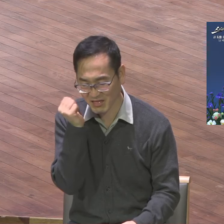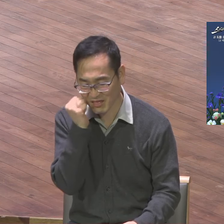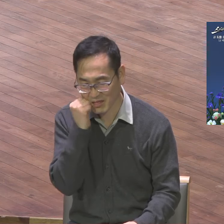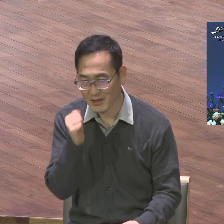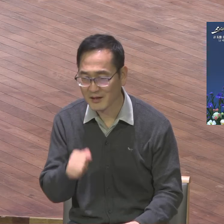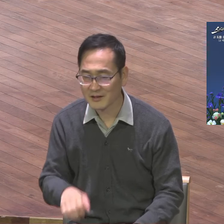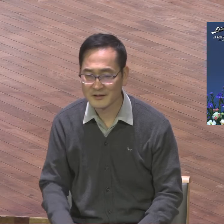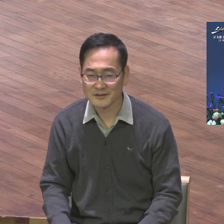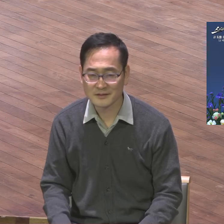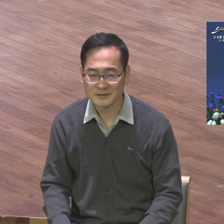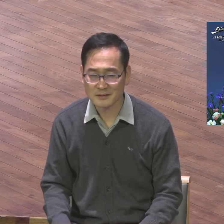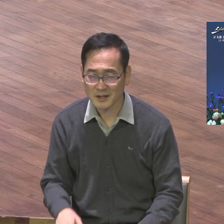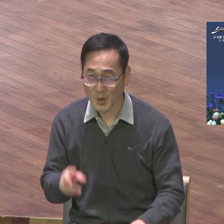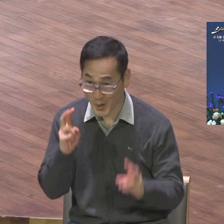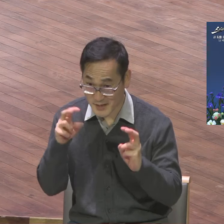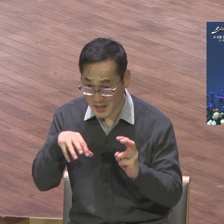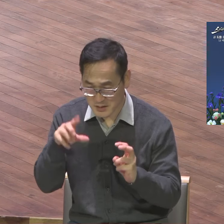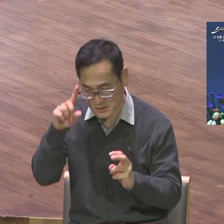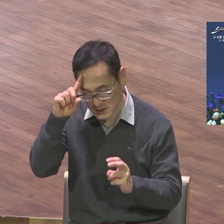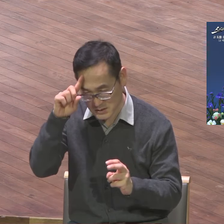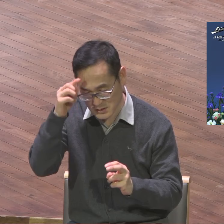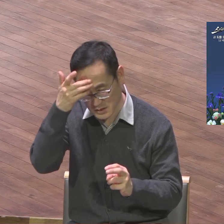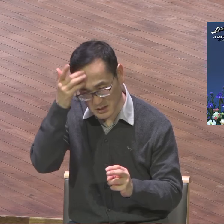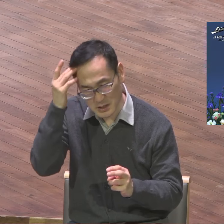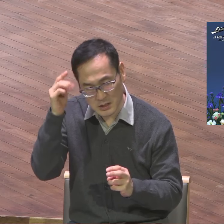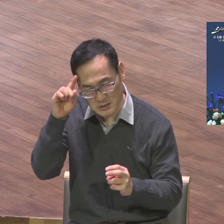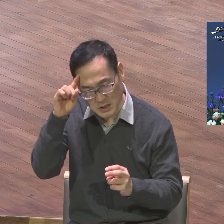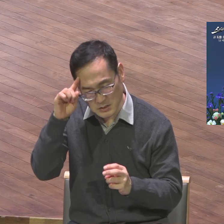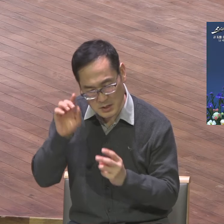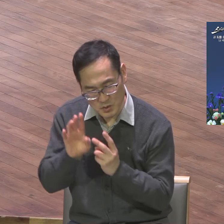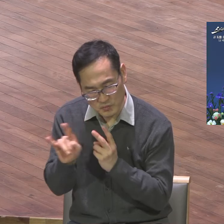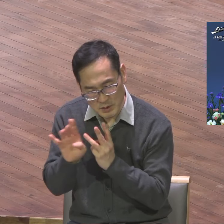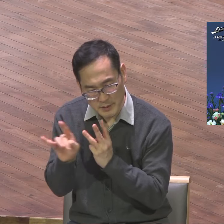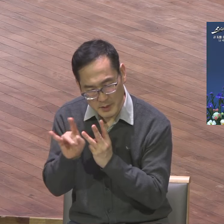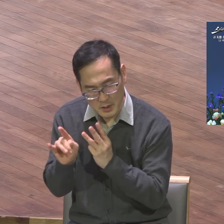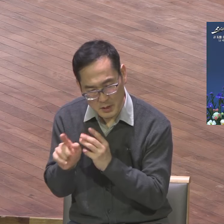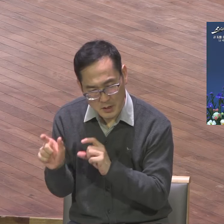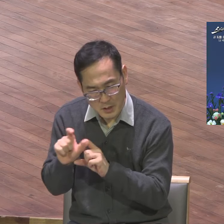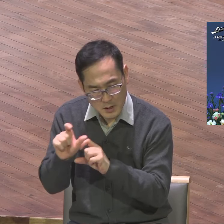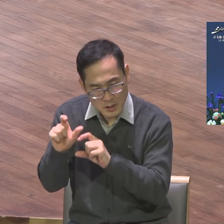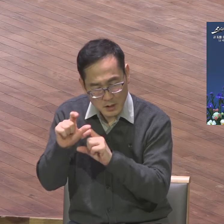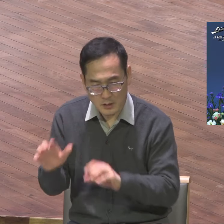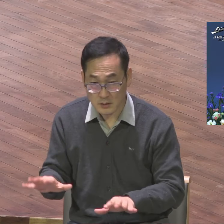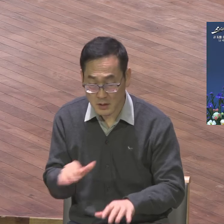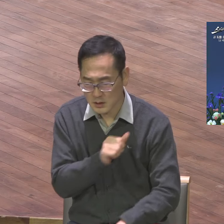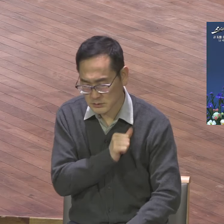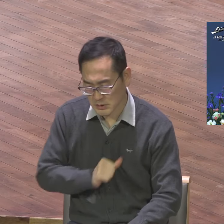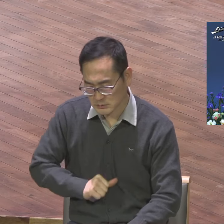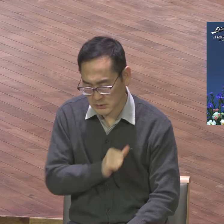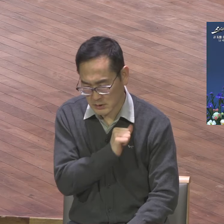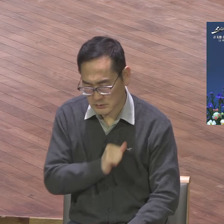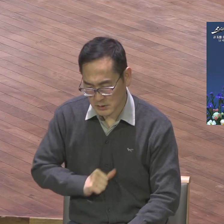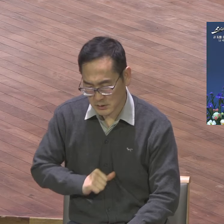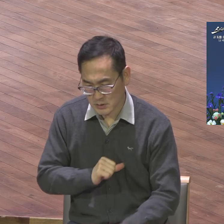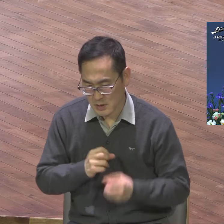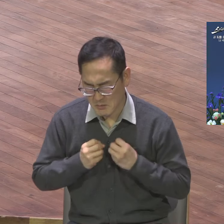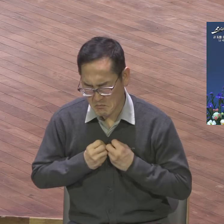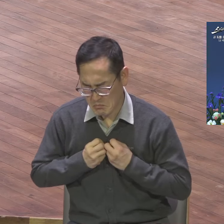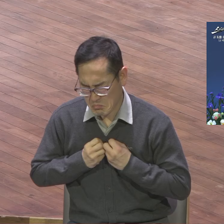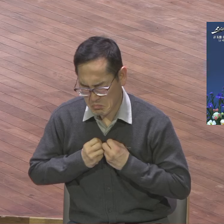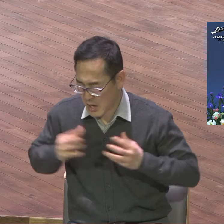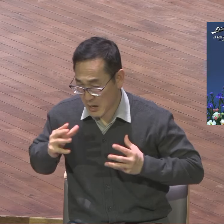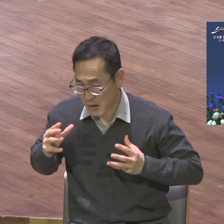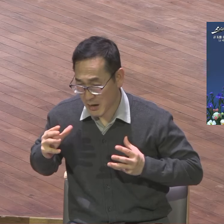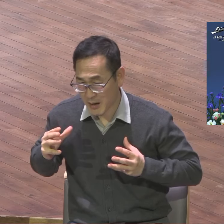그러니까 이 직장에서 받는 스트레스 얼마나 큽니까? 그러니까 직장에서 참고 참았다가 어디에 터뜨리냐? 집에 가서